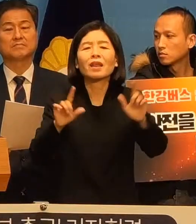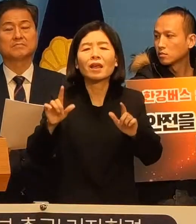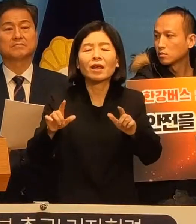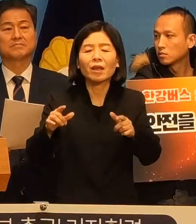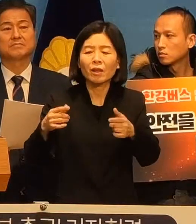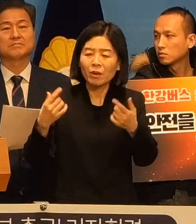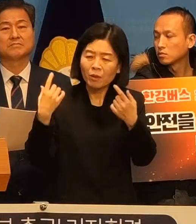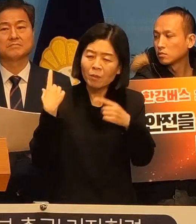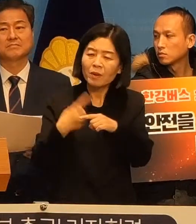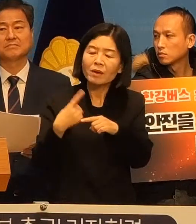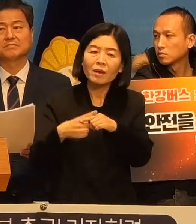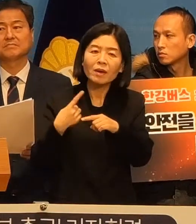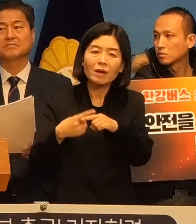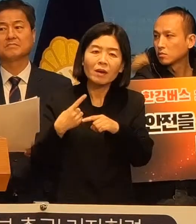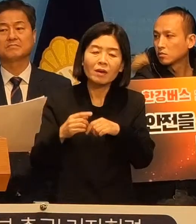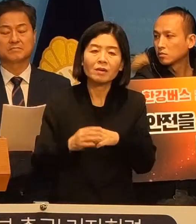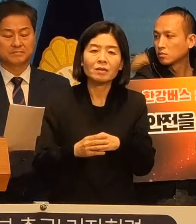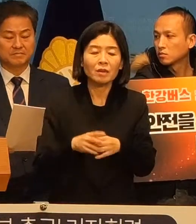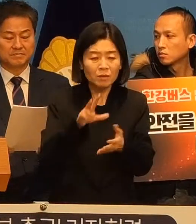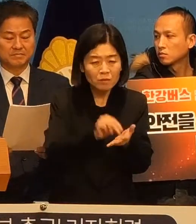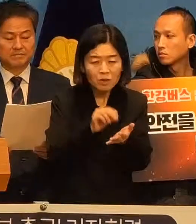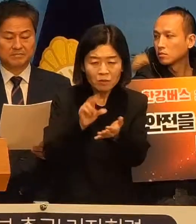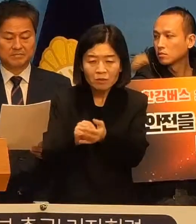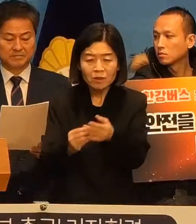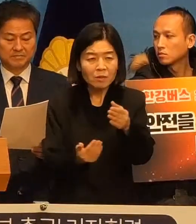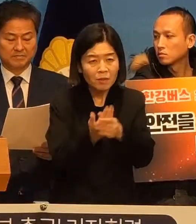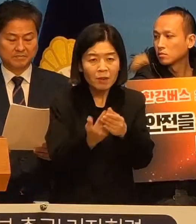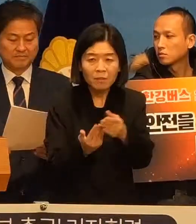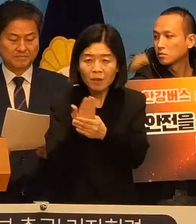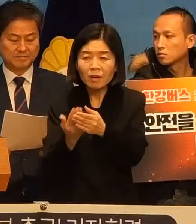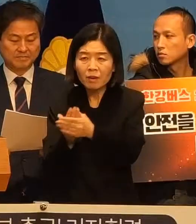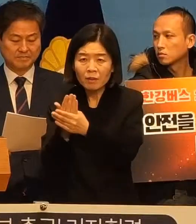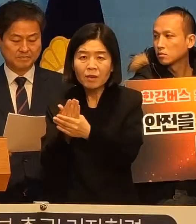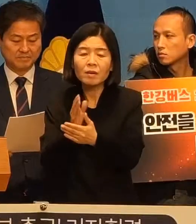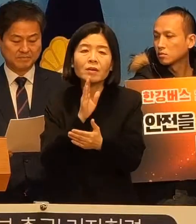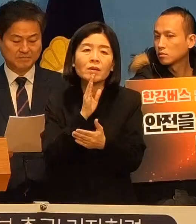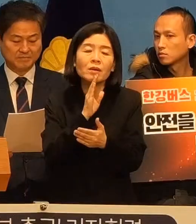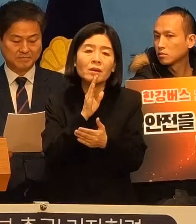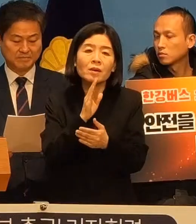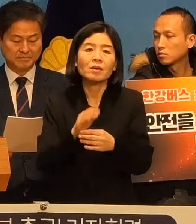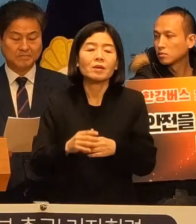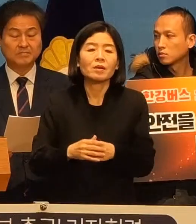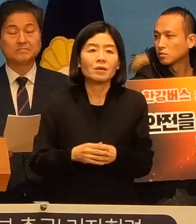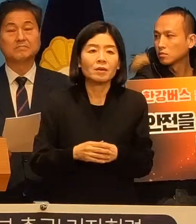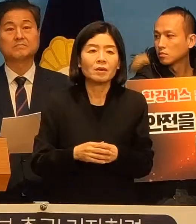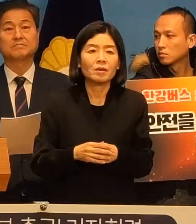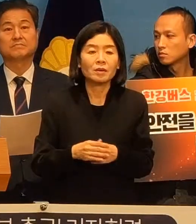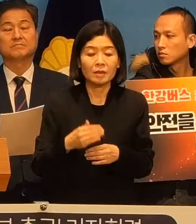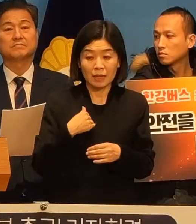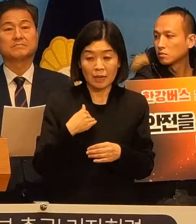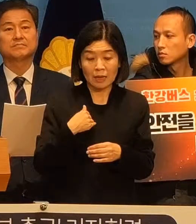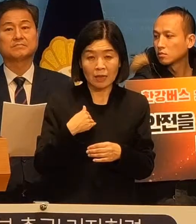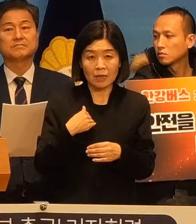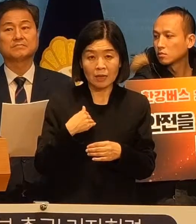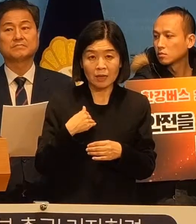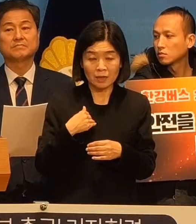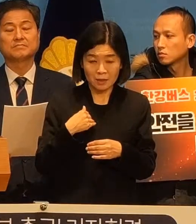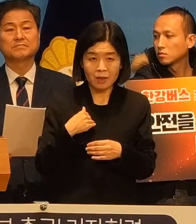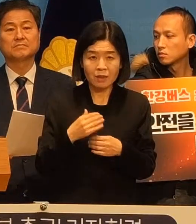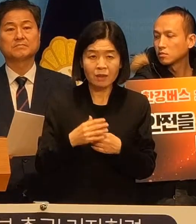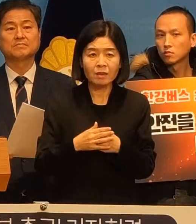이미 여러 형태의 문제점들이 충분히 드러났다라는 것이죠. 제 경우는